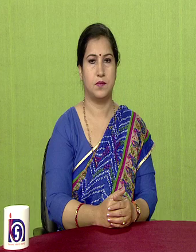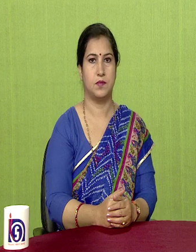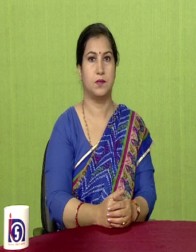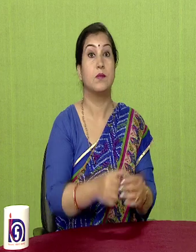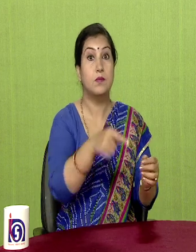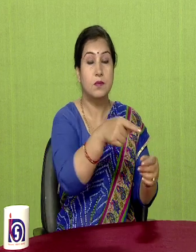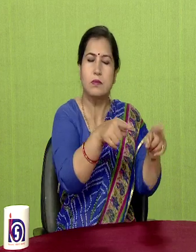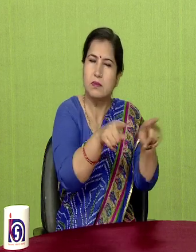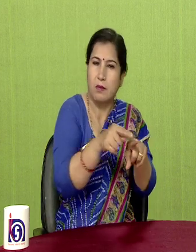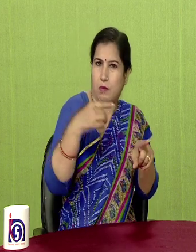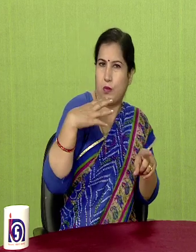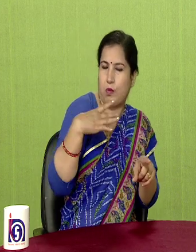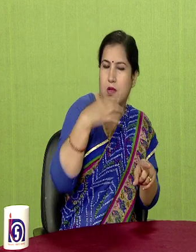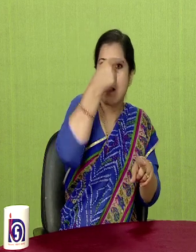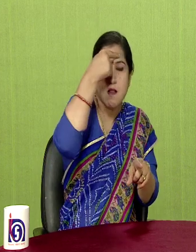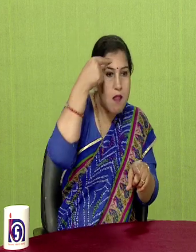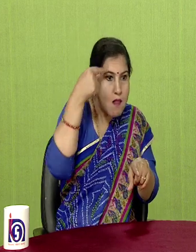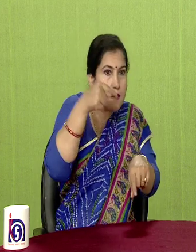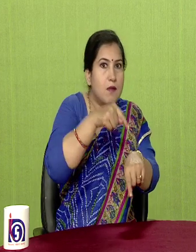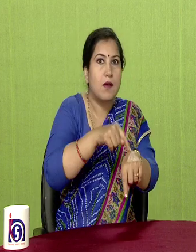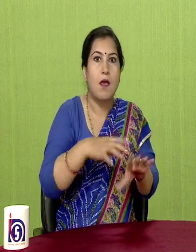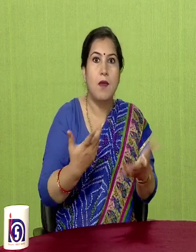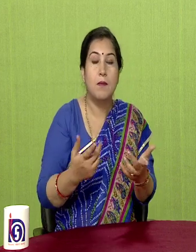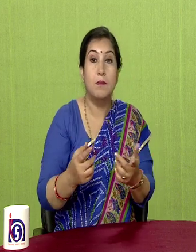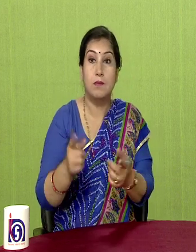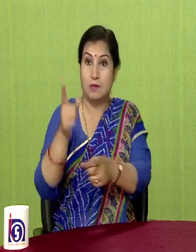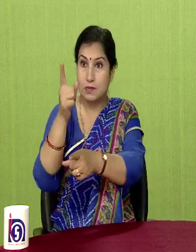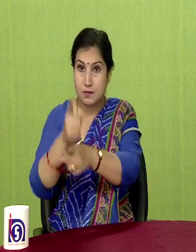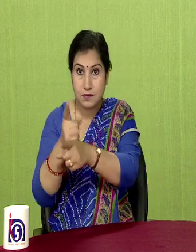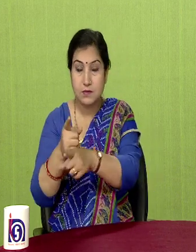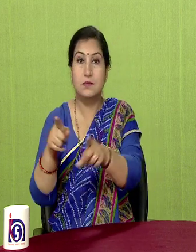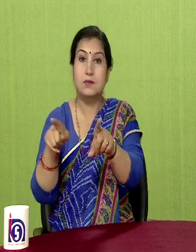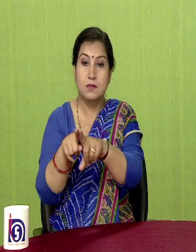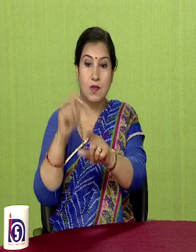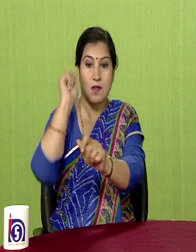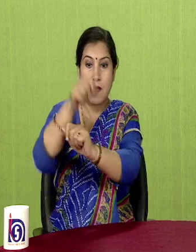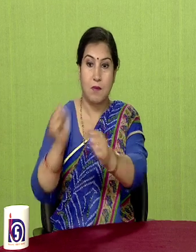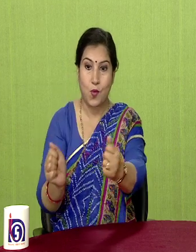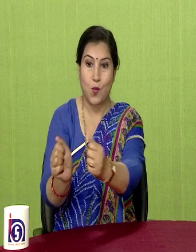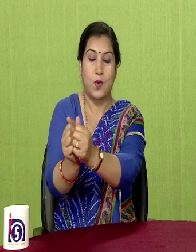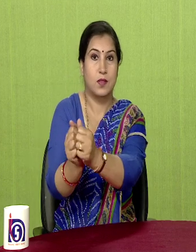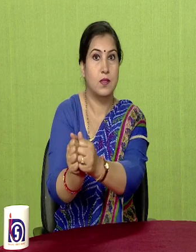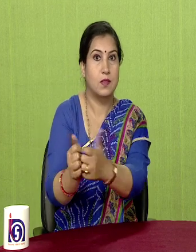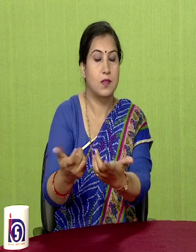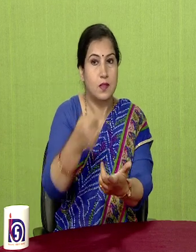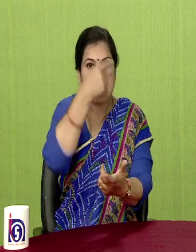यही तो भरत चाहते थे। वे ऐसे अवसर की प्रतीक्षा में ही थे कि कब